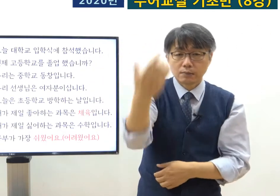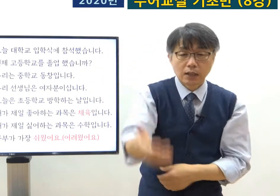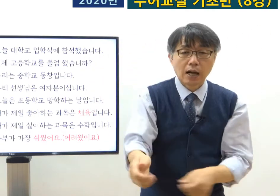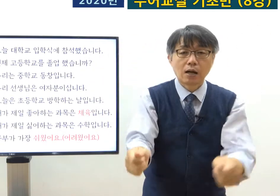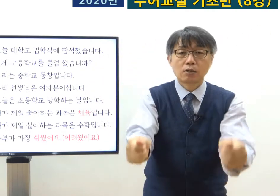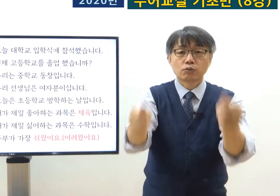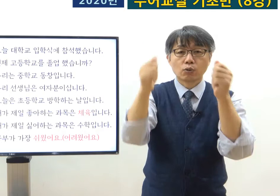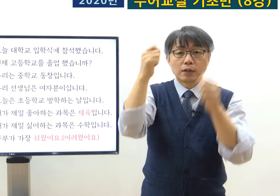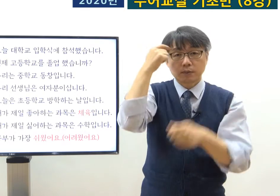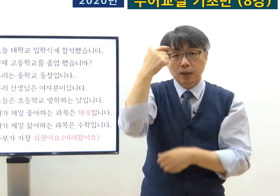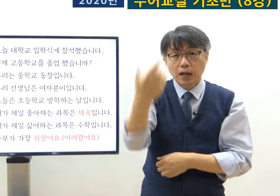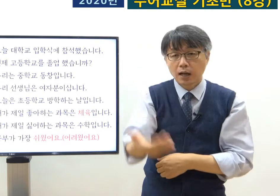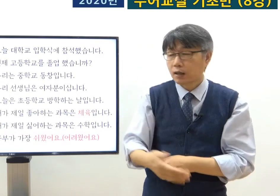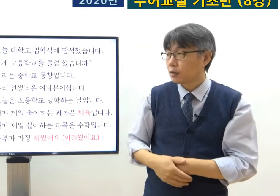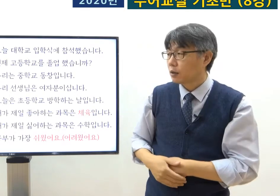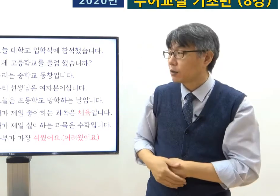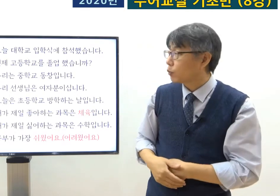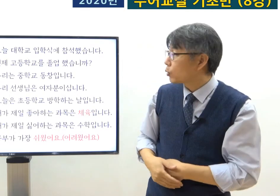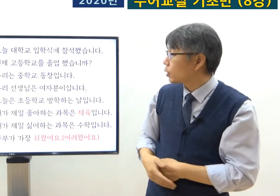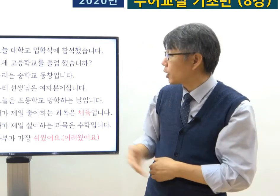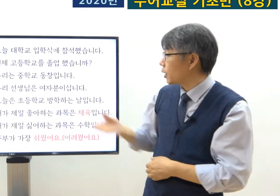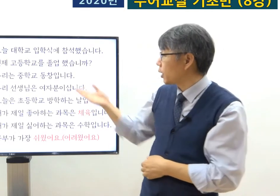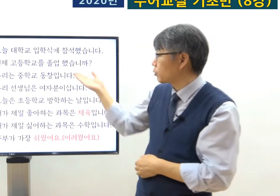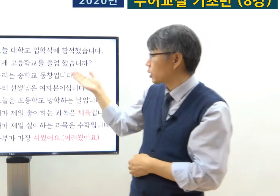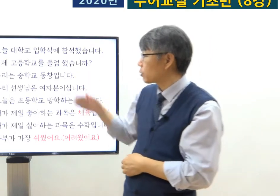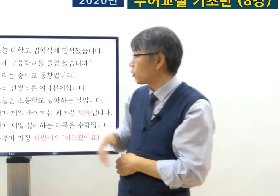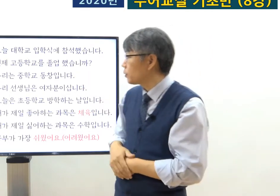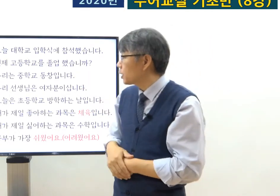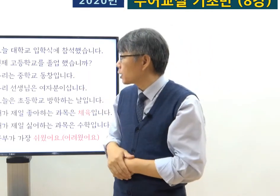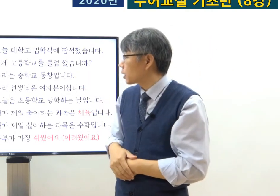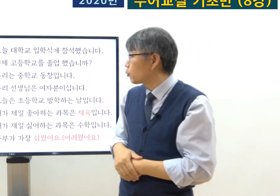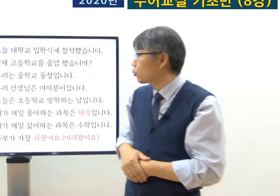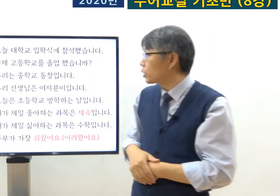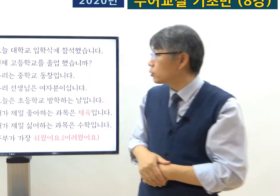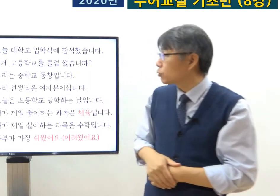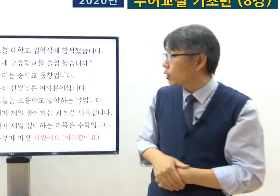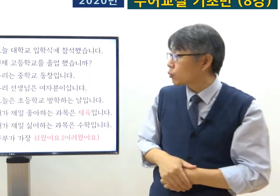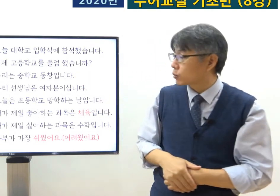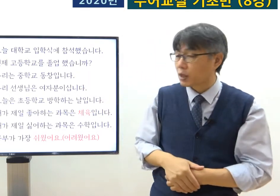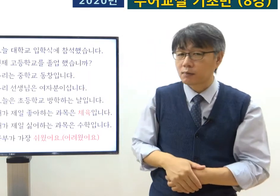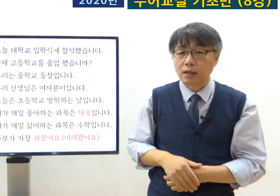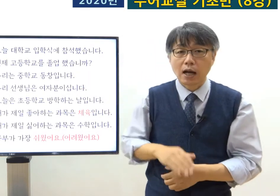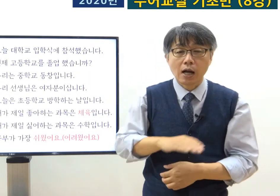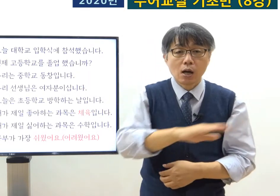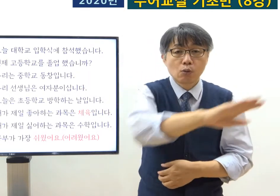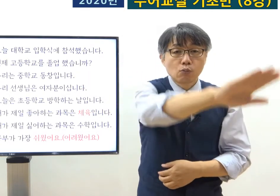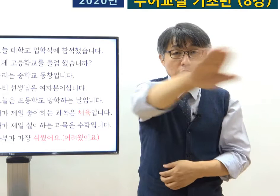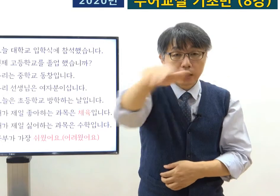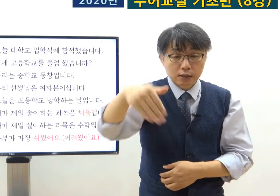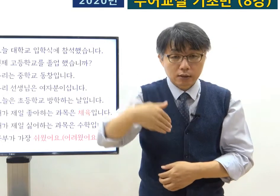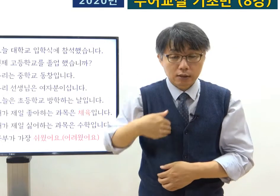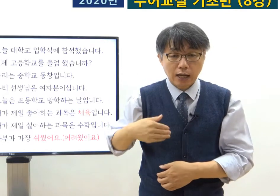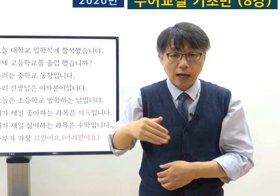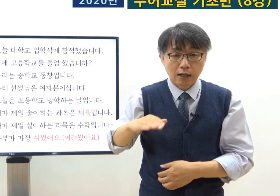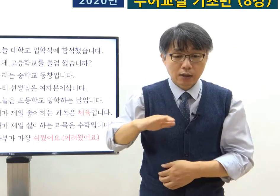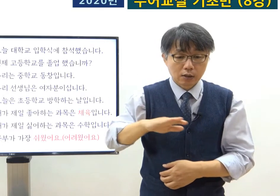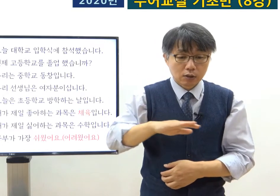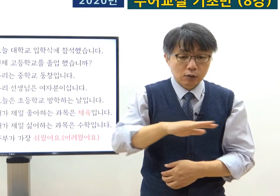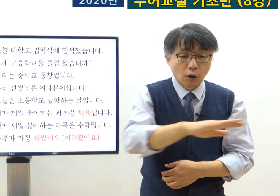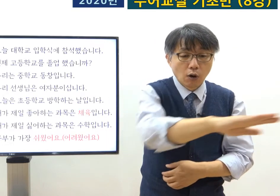졸업했습니까? 뭐 이렇게 할 수 있겠죠. 그 다음 우리는 중학교 동창입니다. 우리는 자